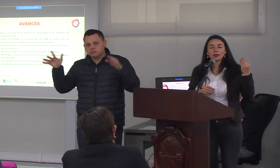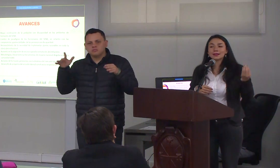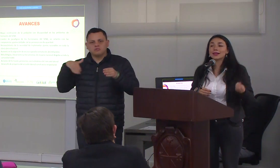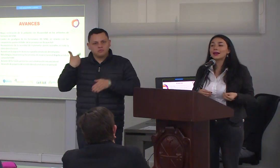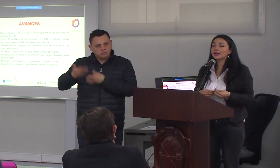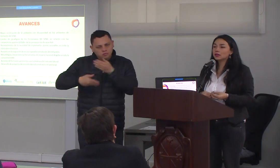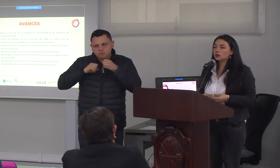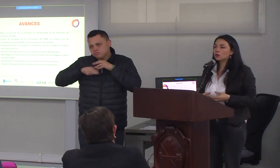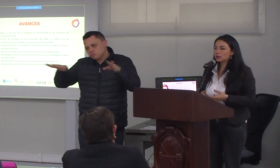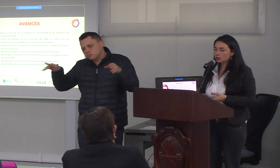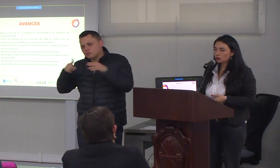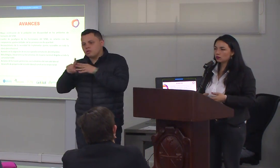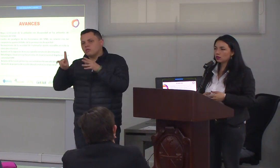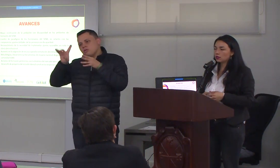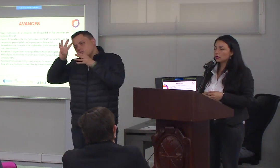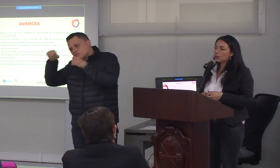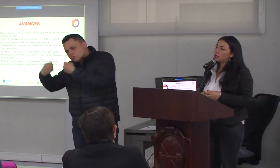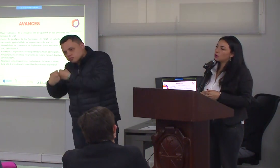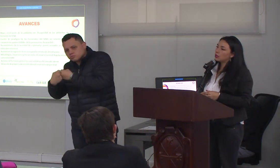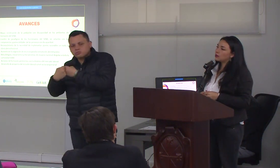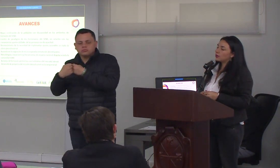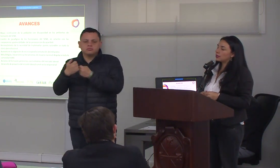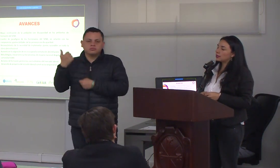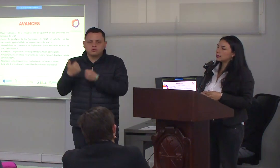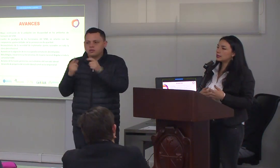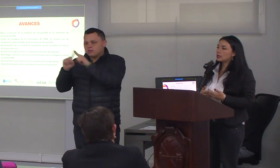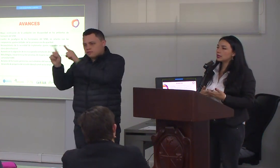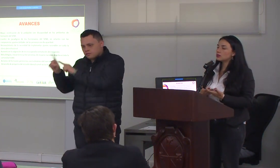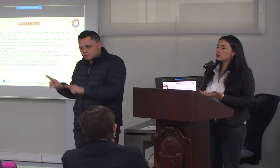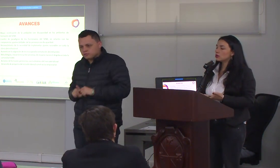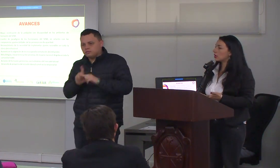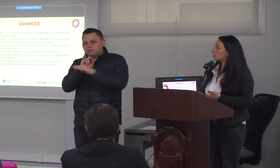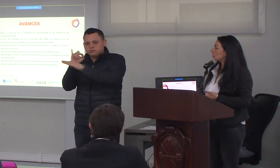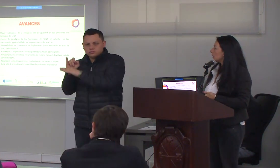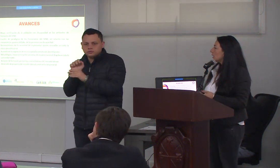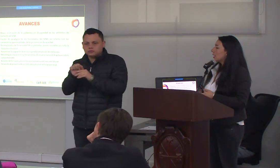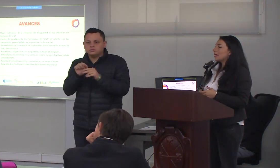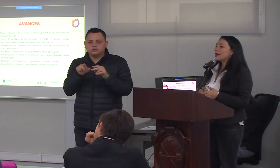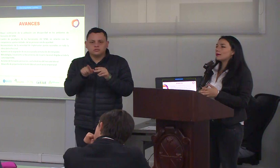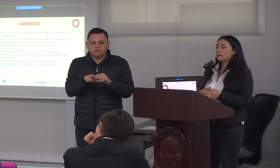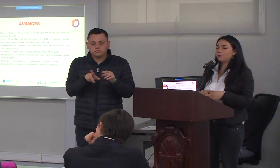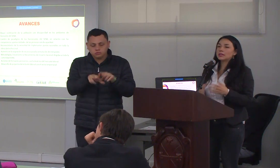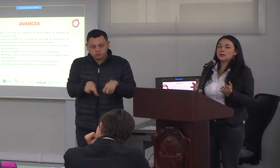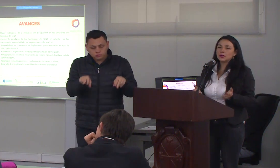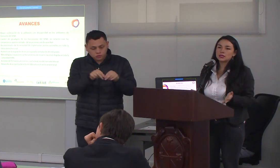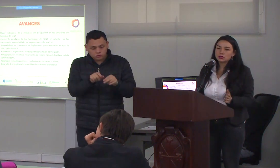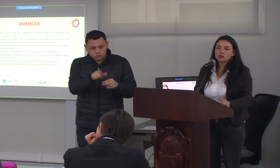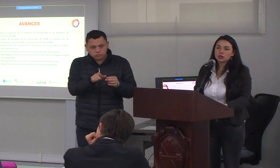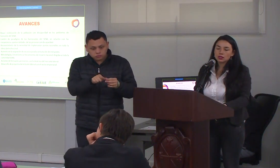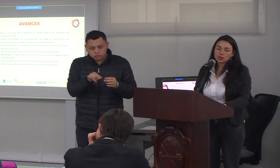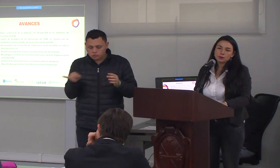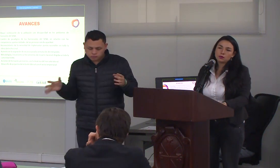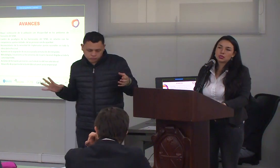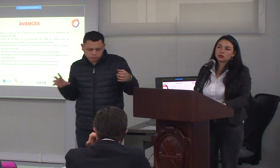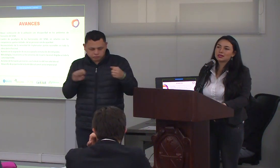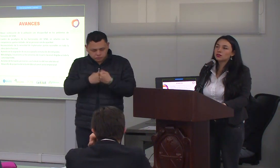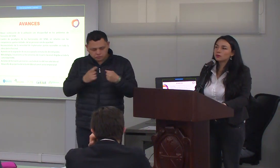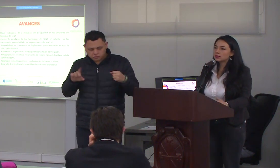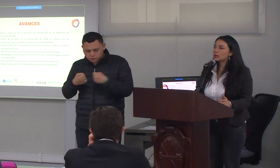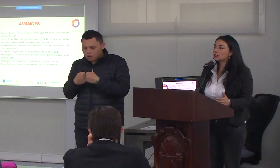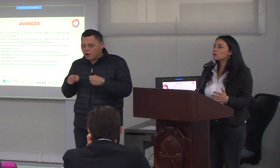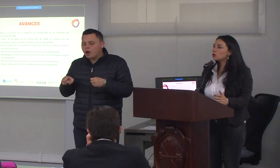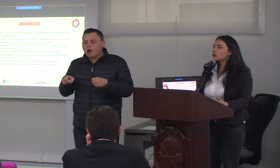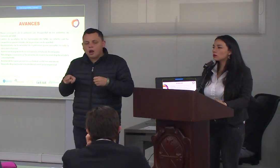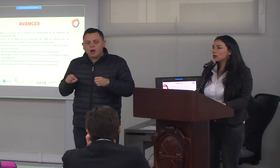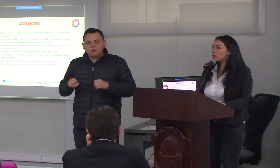la articulación con las diferentes entidades y sociedad civil, la visibilización de la población ha